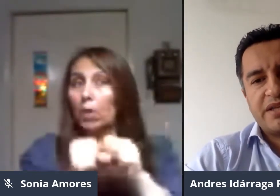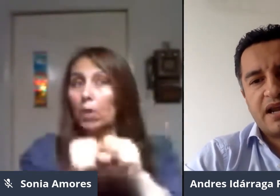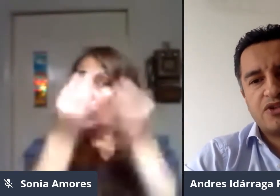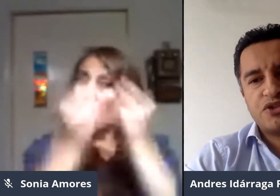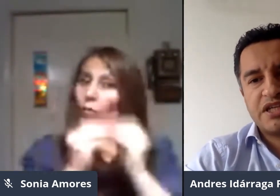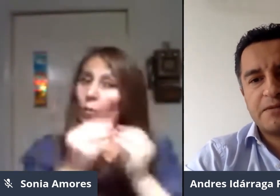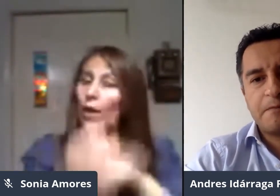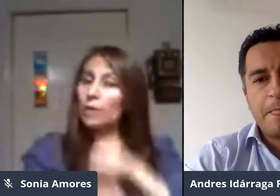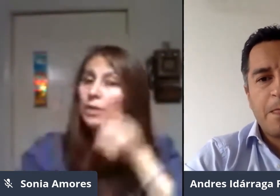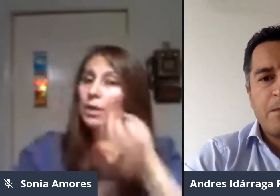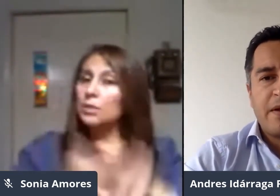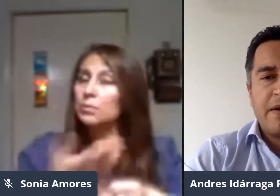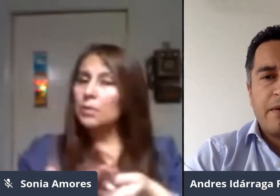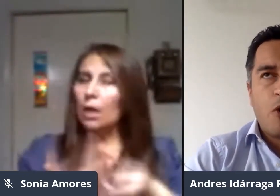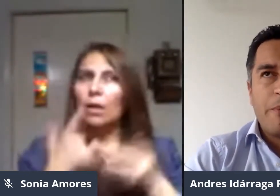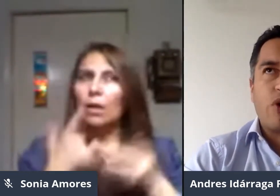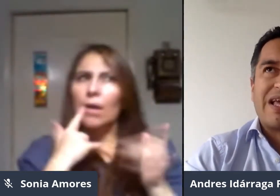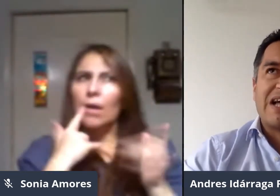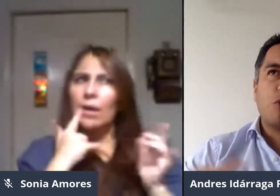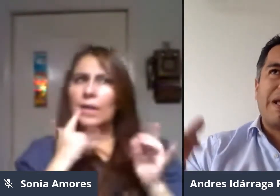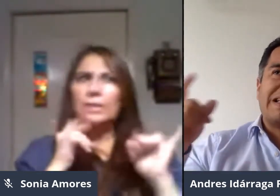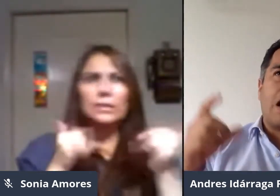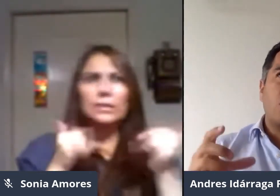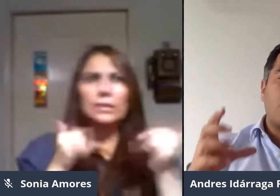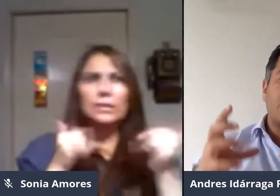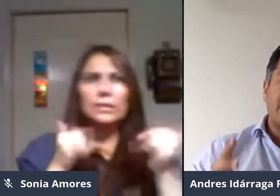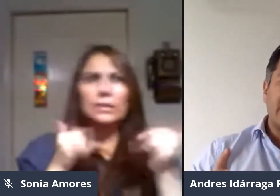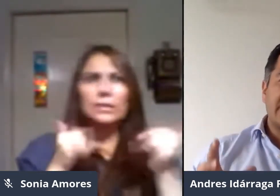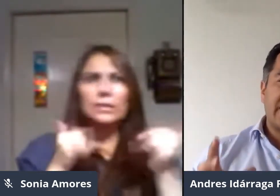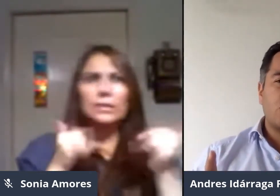puede supeditar a la sociedad, o mejor, que ha